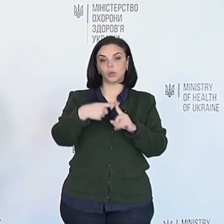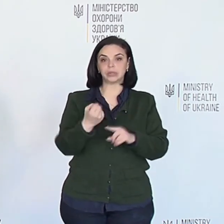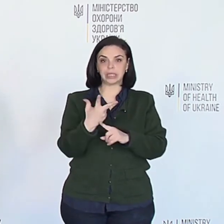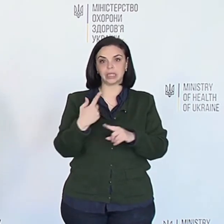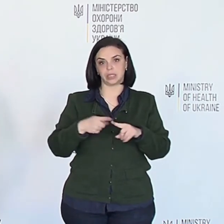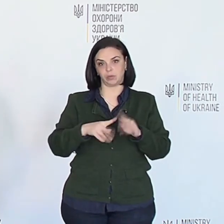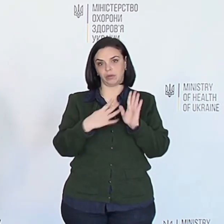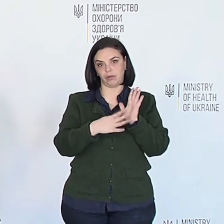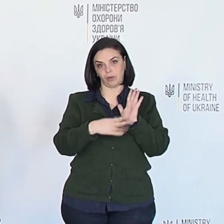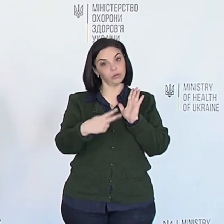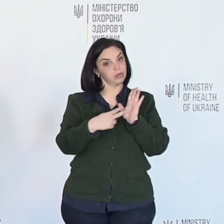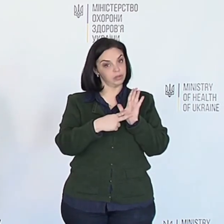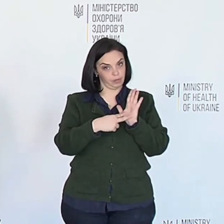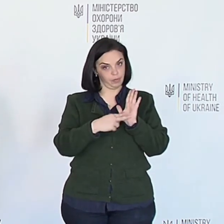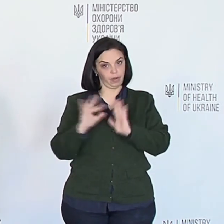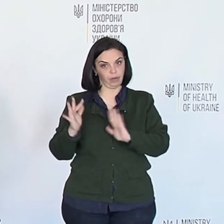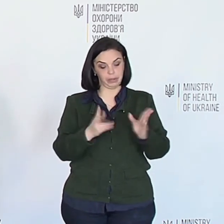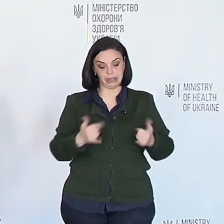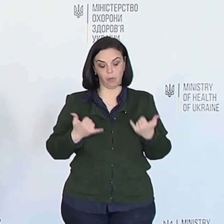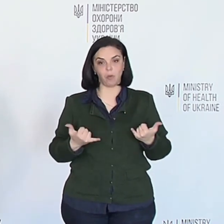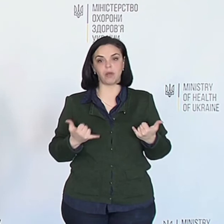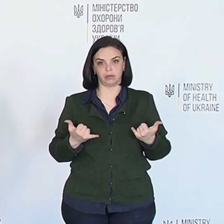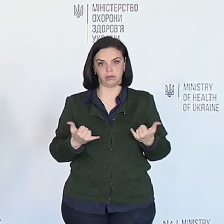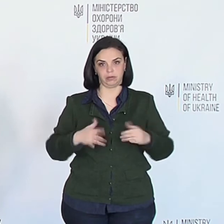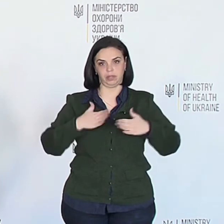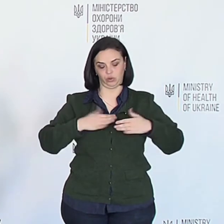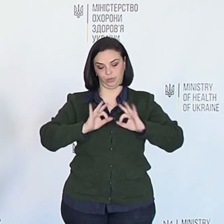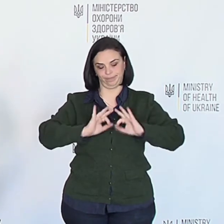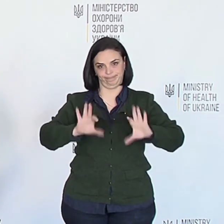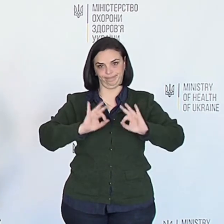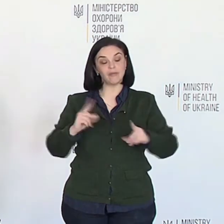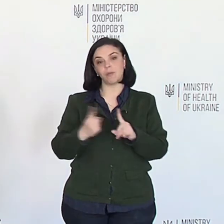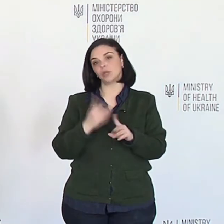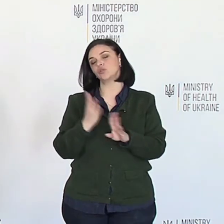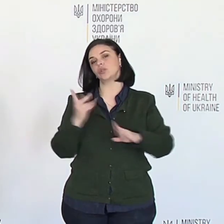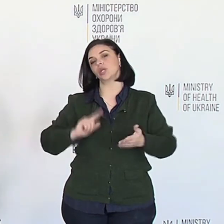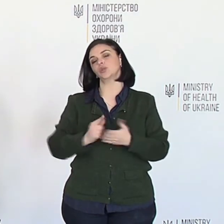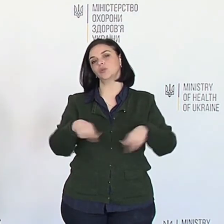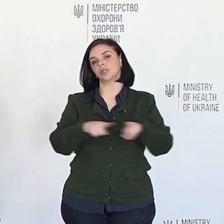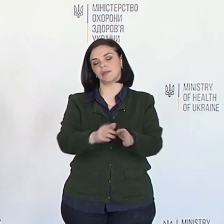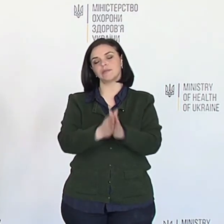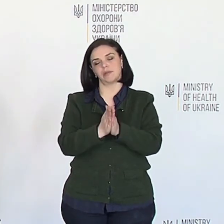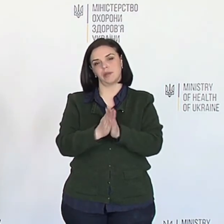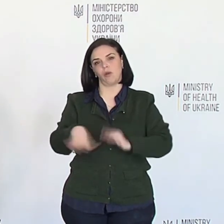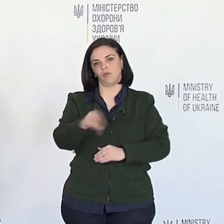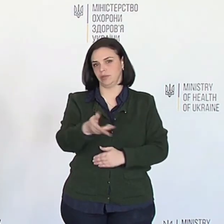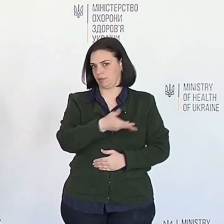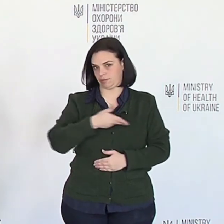то це вже буде 97 випадків на момент проведення нашого брифінгу. Я знову ж таки закликаю всіх